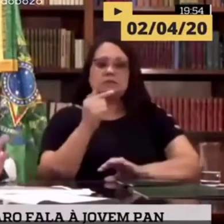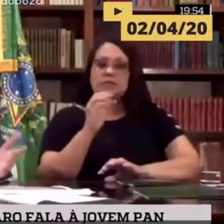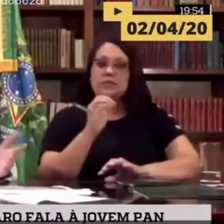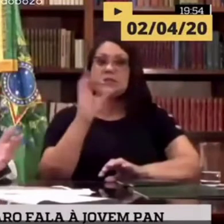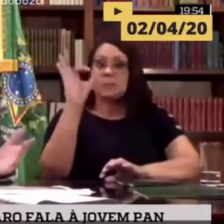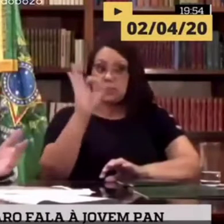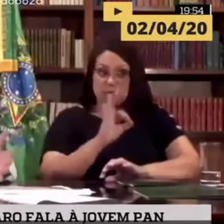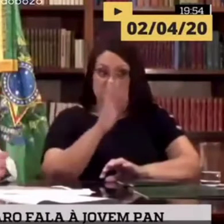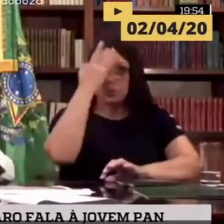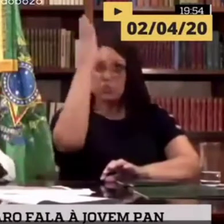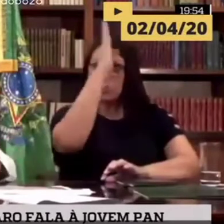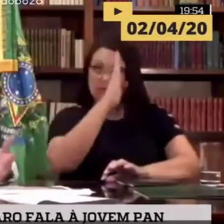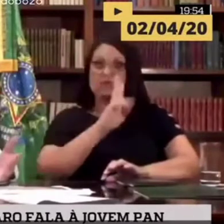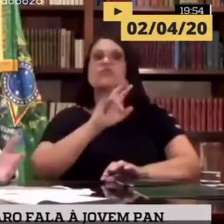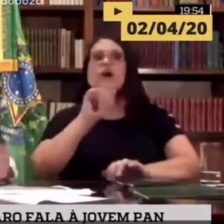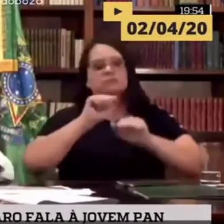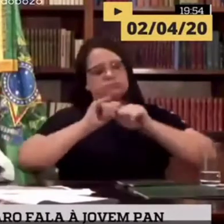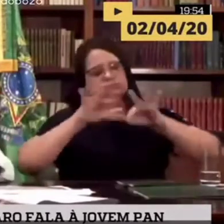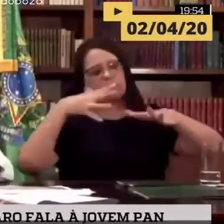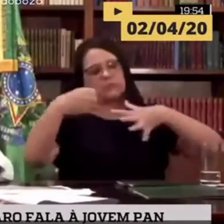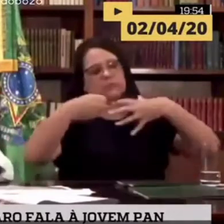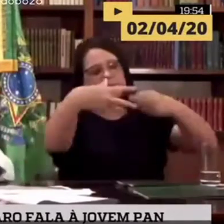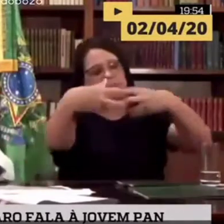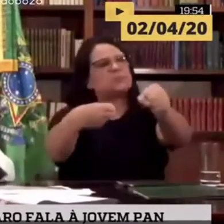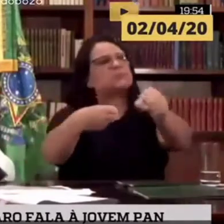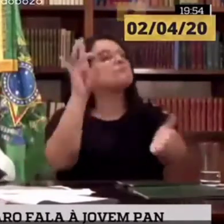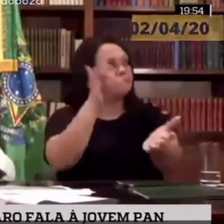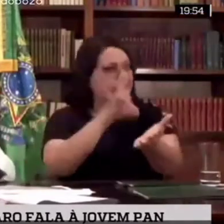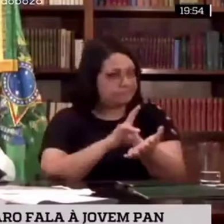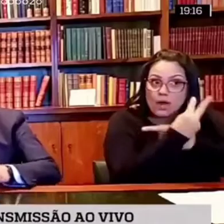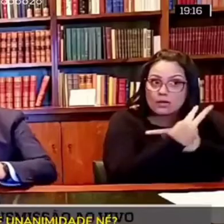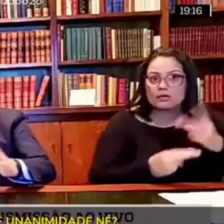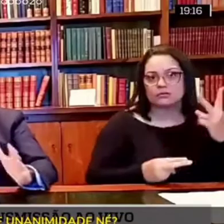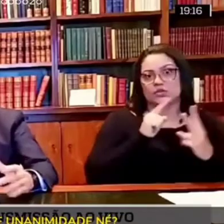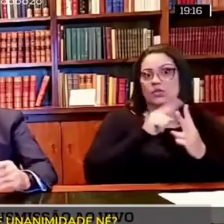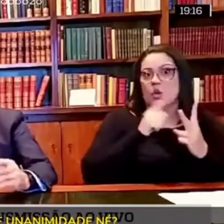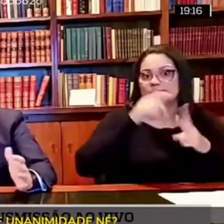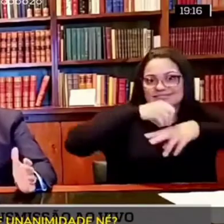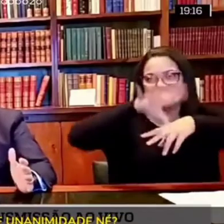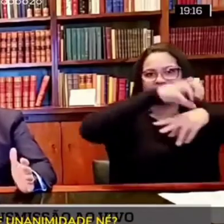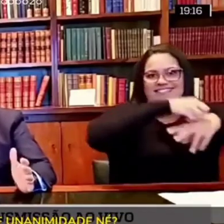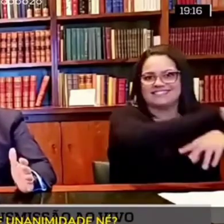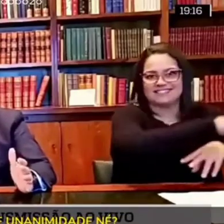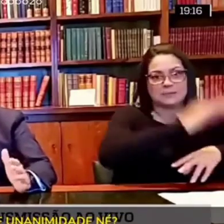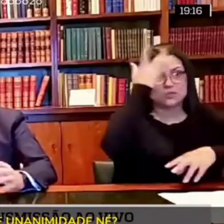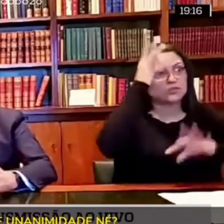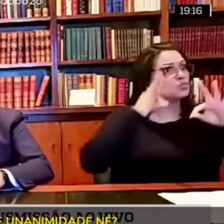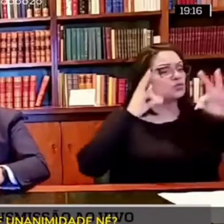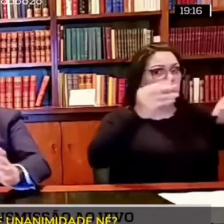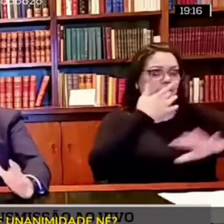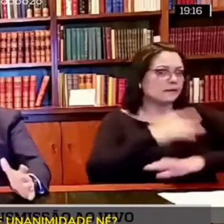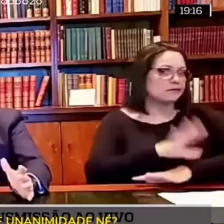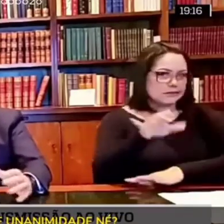pessoas serão infectadas pelo vírus, é uma realidade, não precisa se apavorar. Todo mundo diz, é quase unanimidade, né?